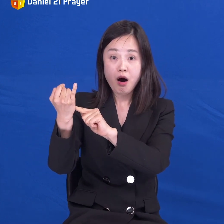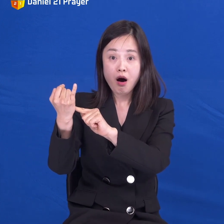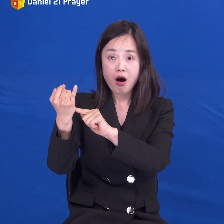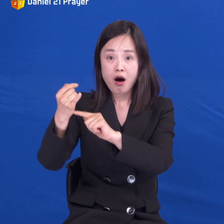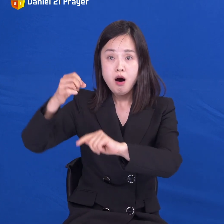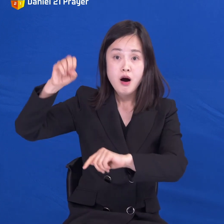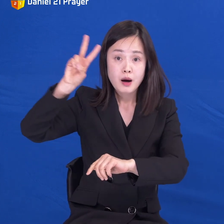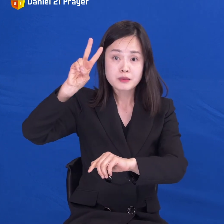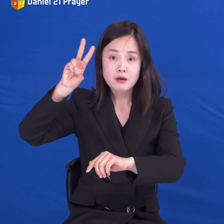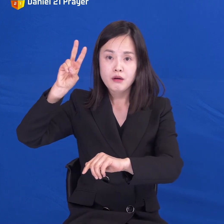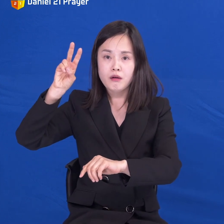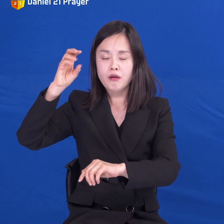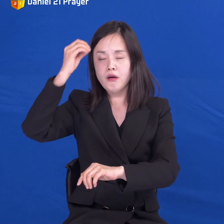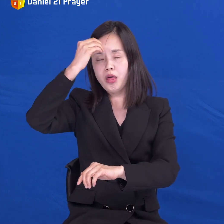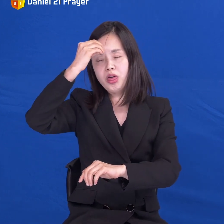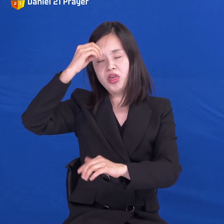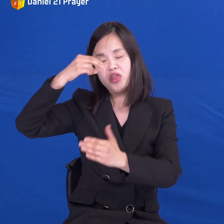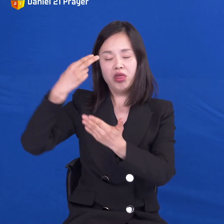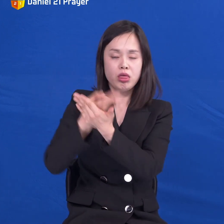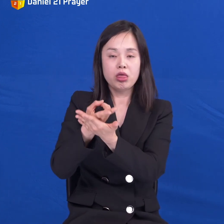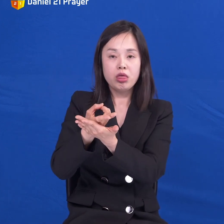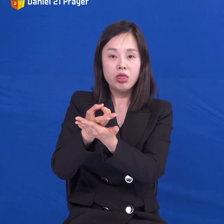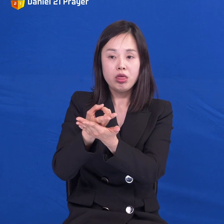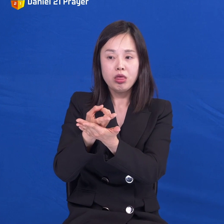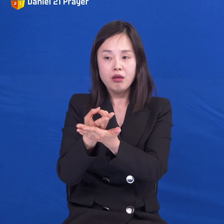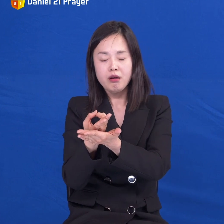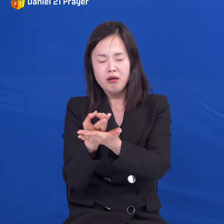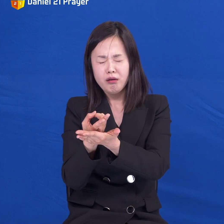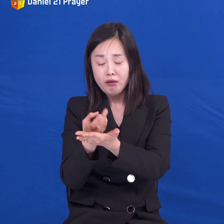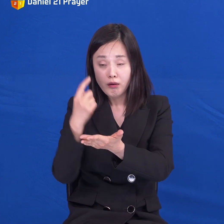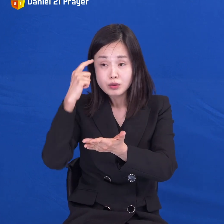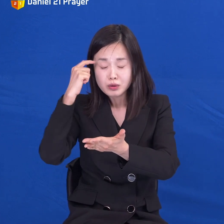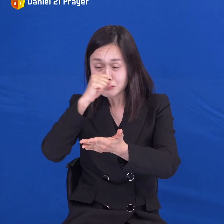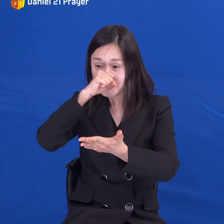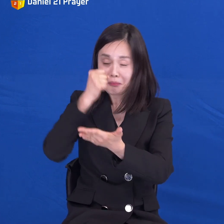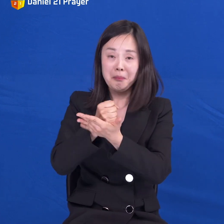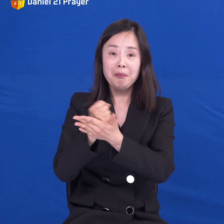퍽 쓰러지면서 정상이 되어버린 거예요.